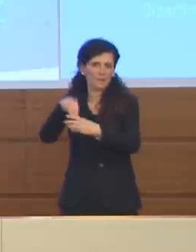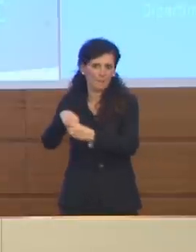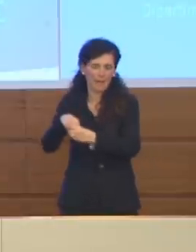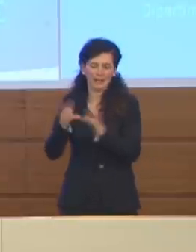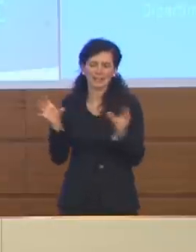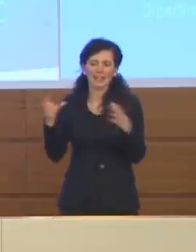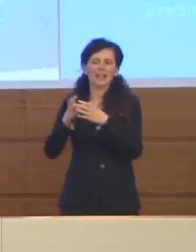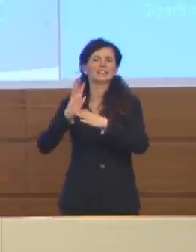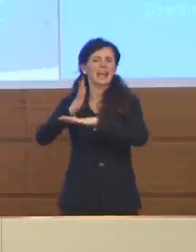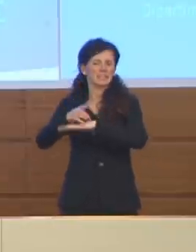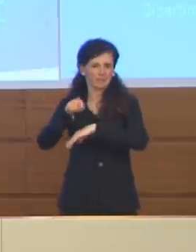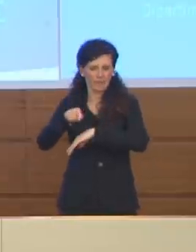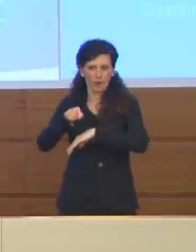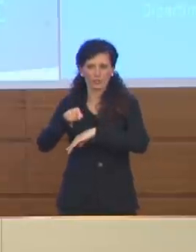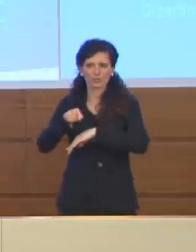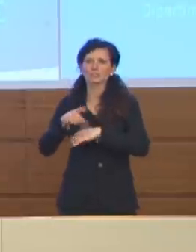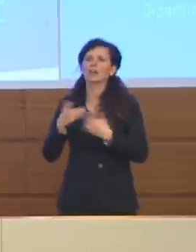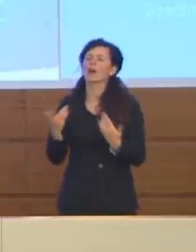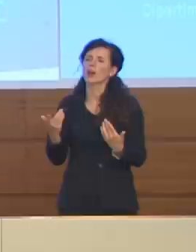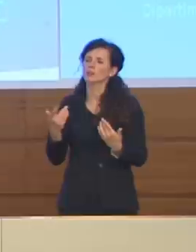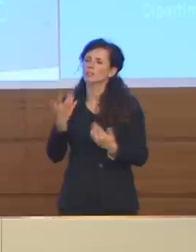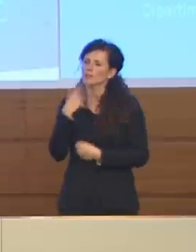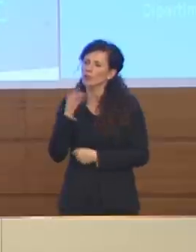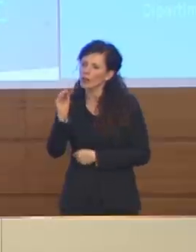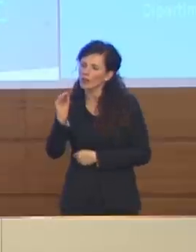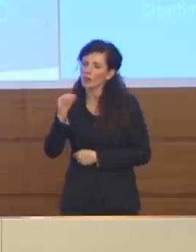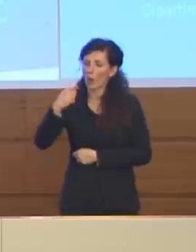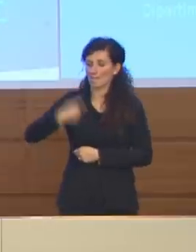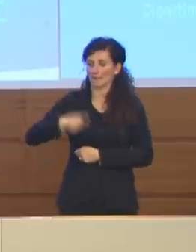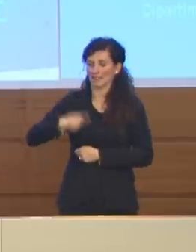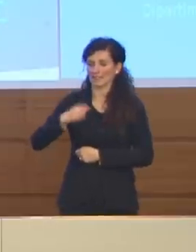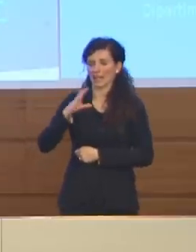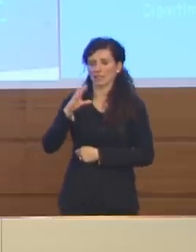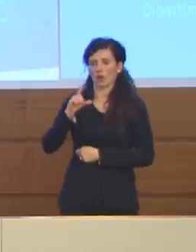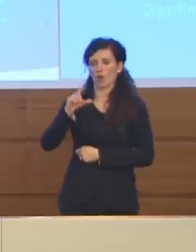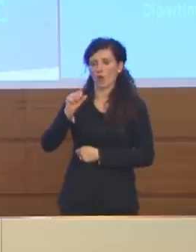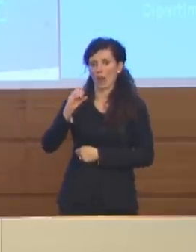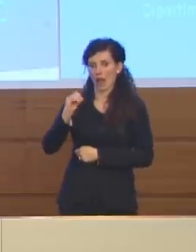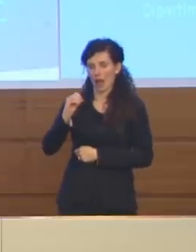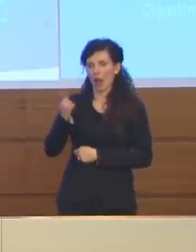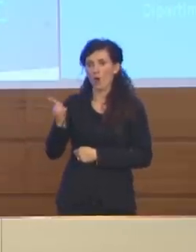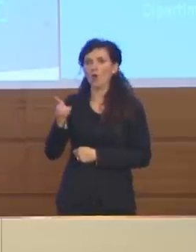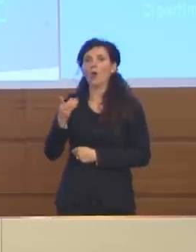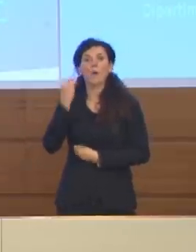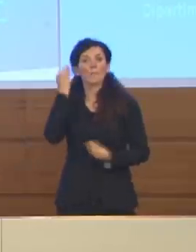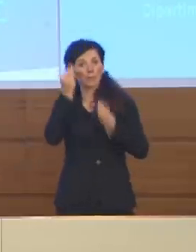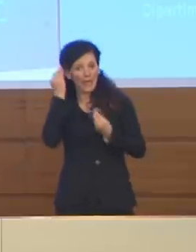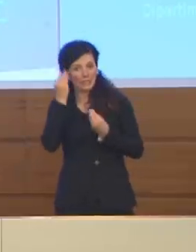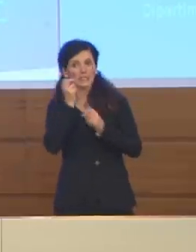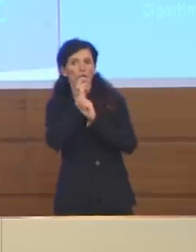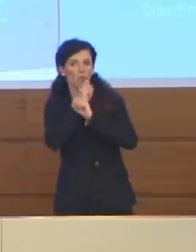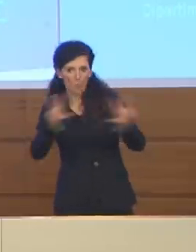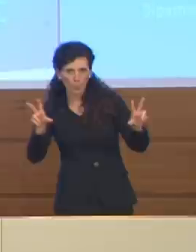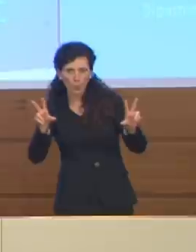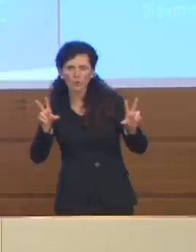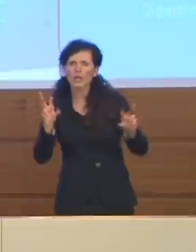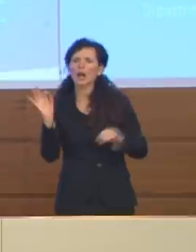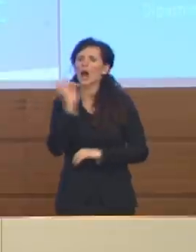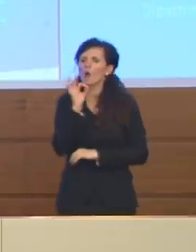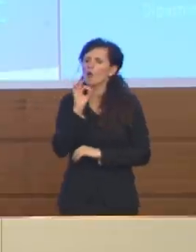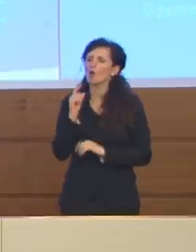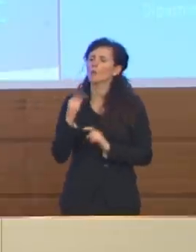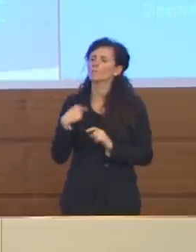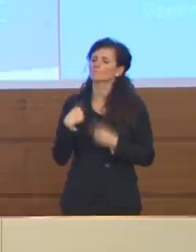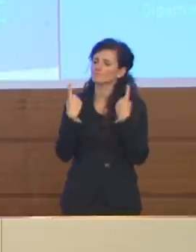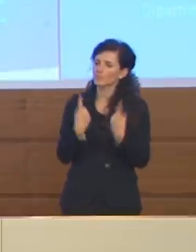lunedì scorso se il presidente la trasferta colao ha intenzione di comunicare o dovremo attendere la parola del